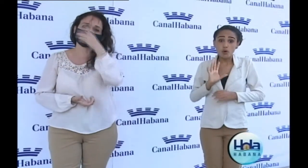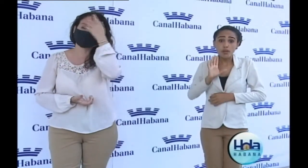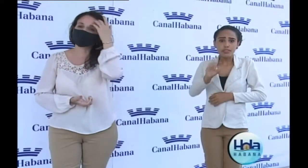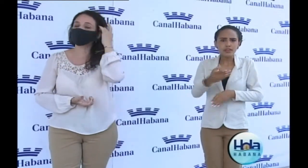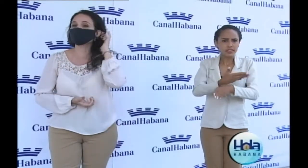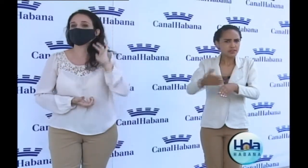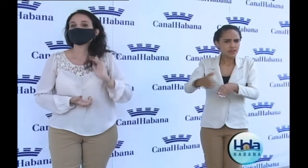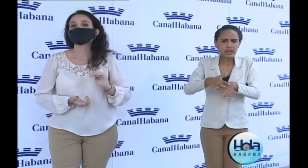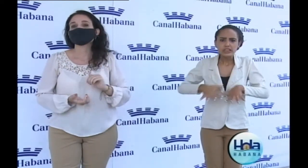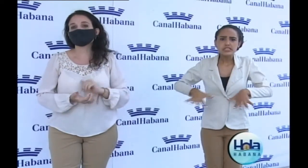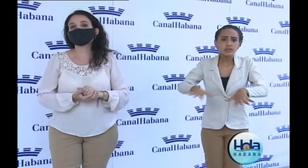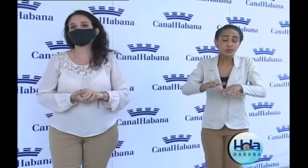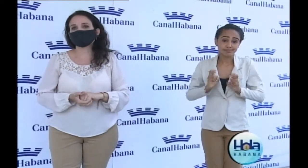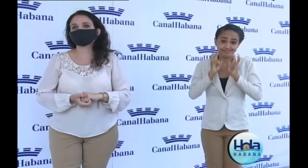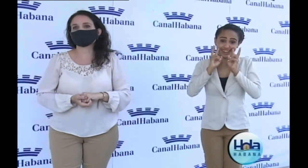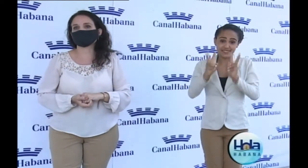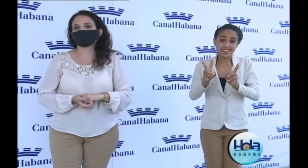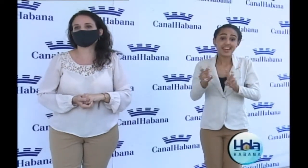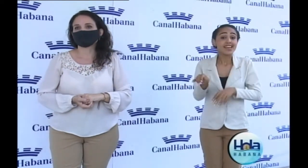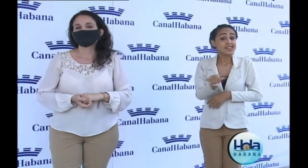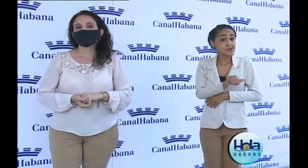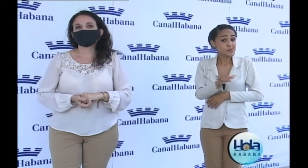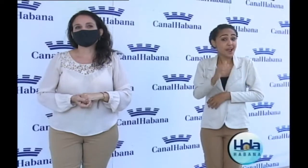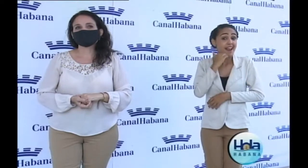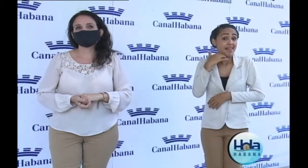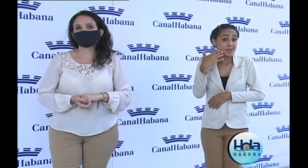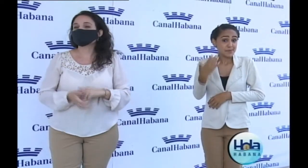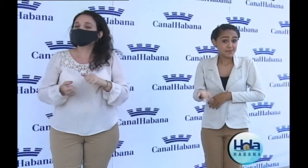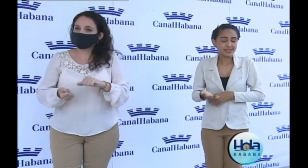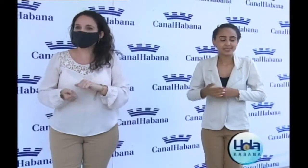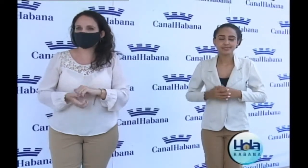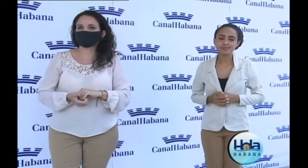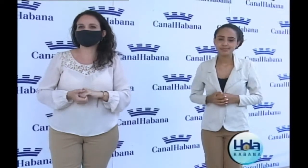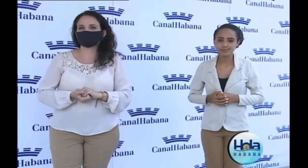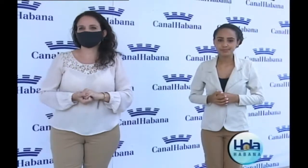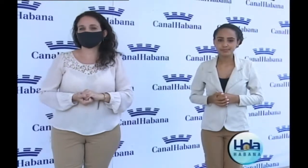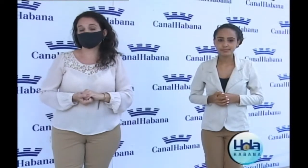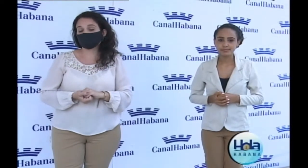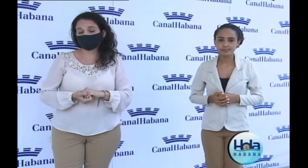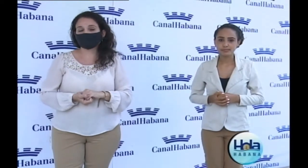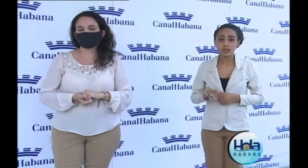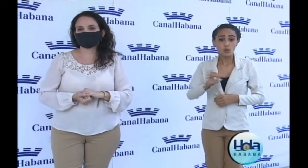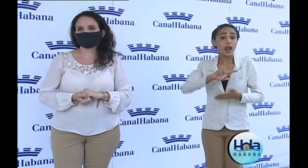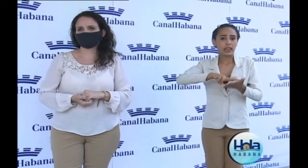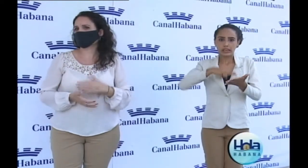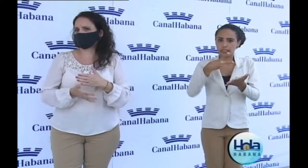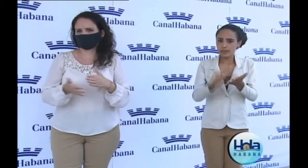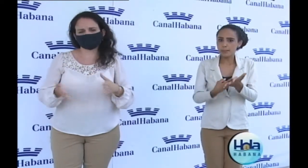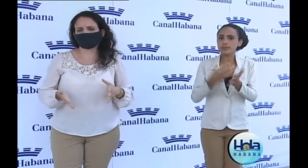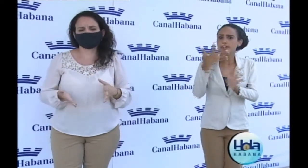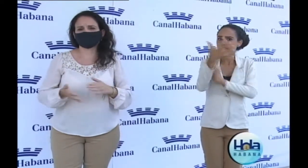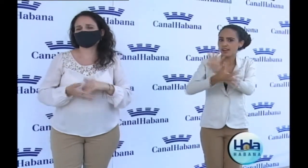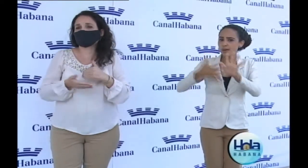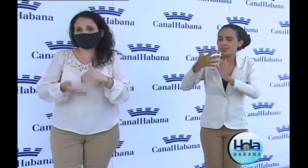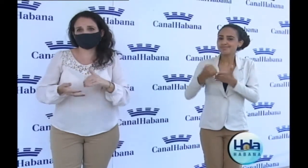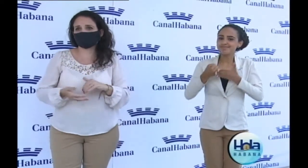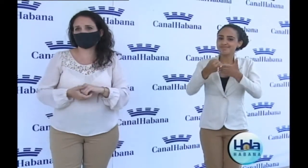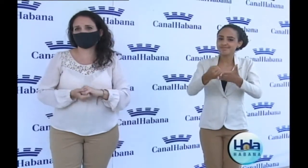diferentes contextos, y además es exigir también la interpretación de esta lengua de señas para el acceso a